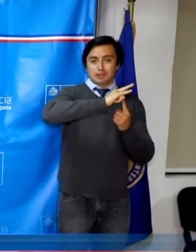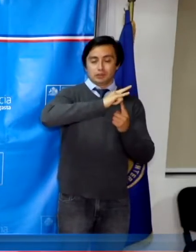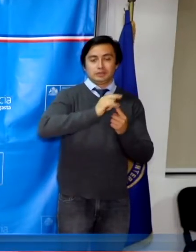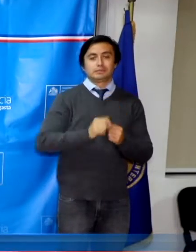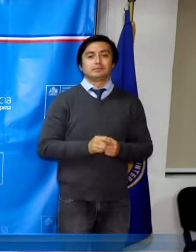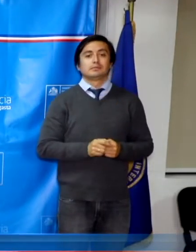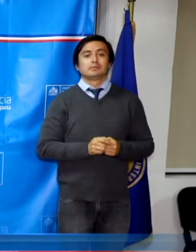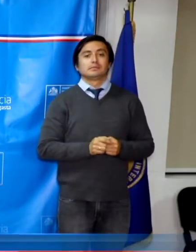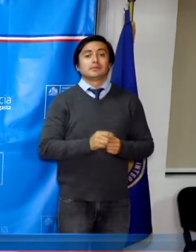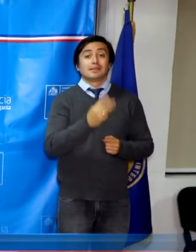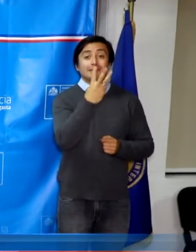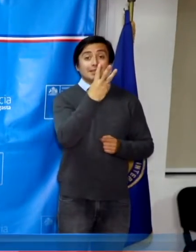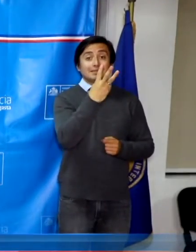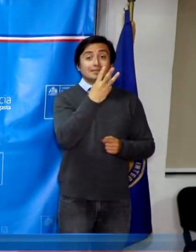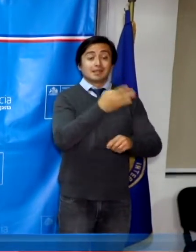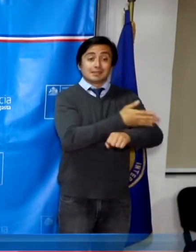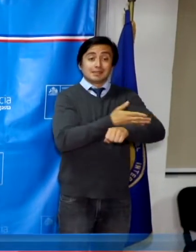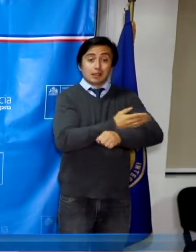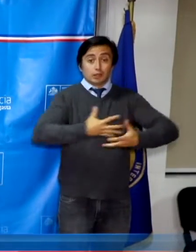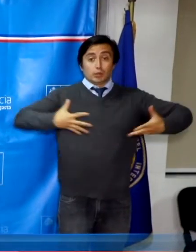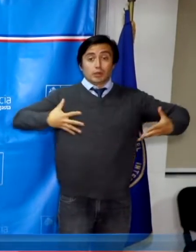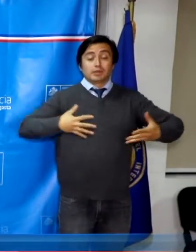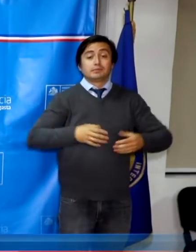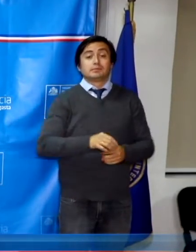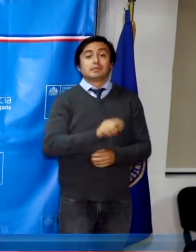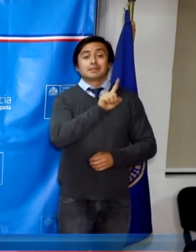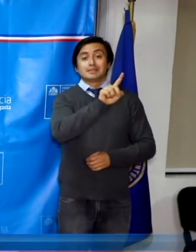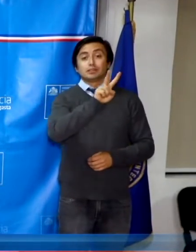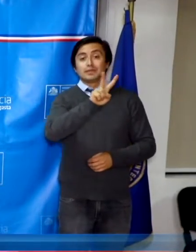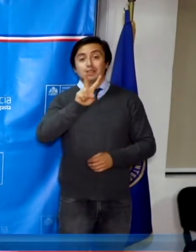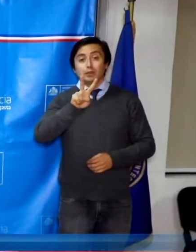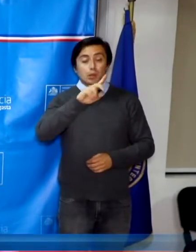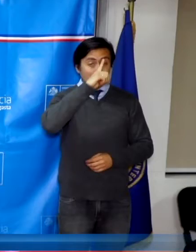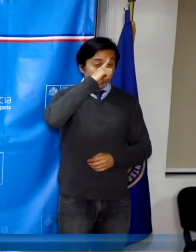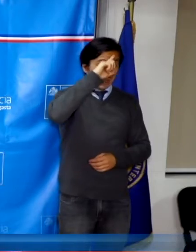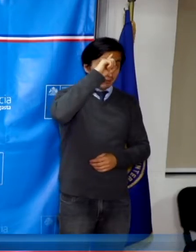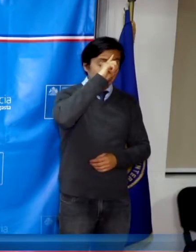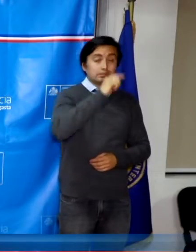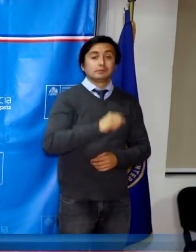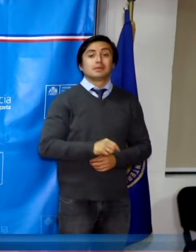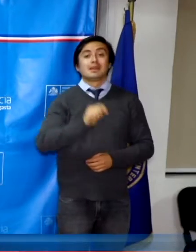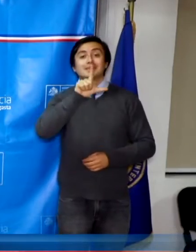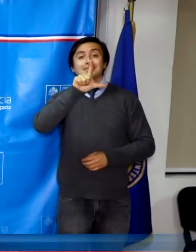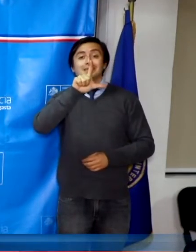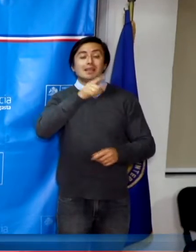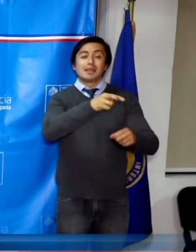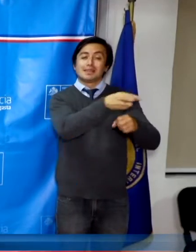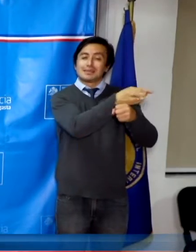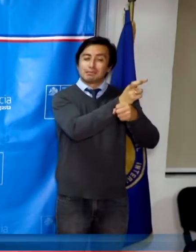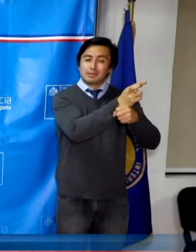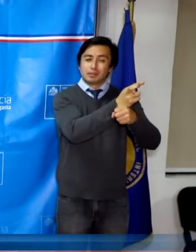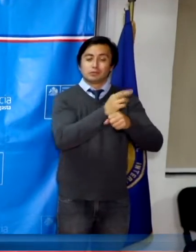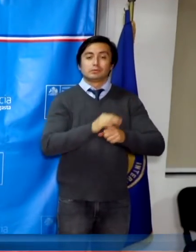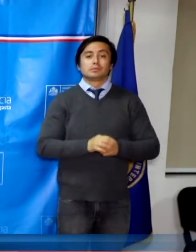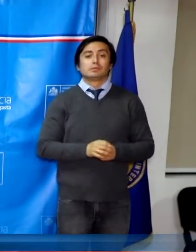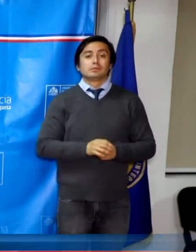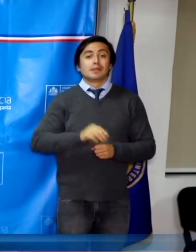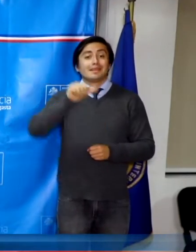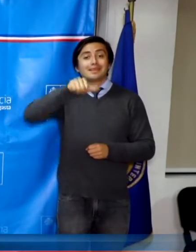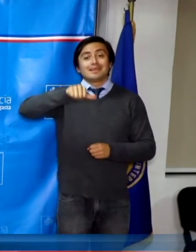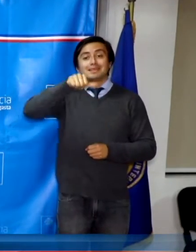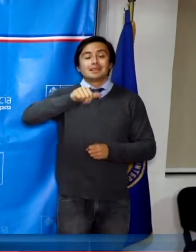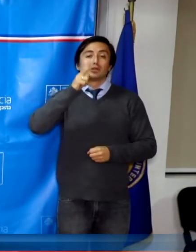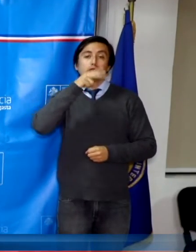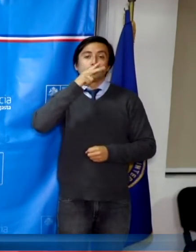Mejillones, 3 en Sierra Gorda, 122 en la comuna de Calama, 7 en San Pedro de Atacama, 16